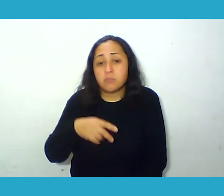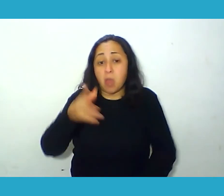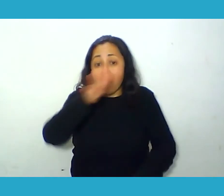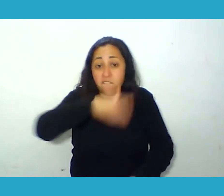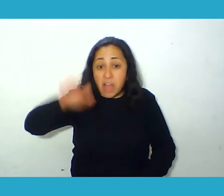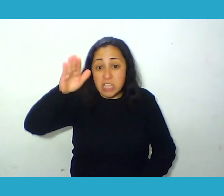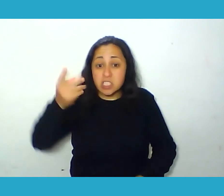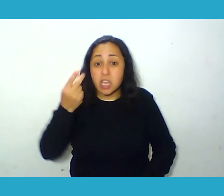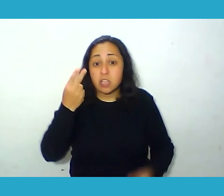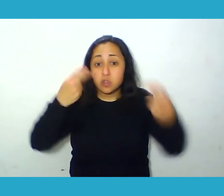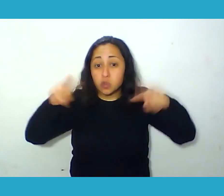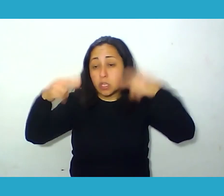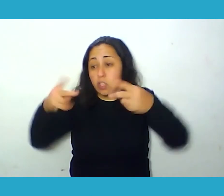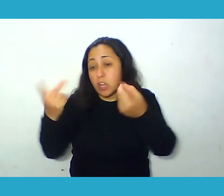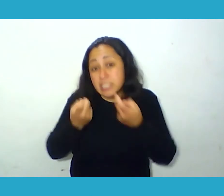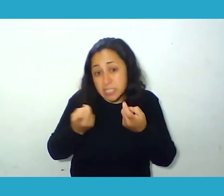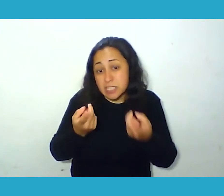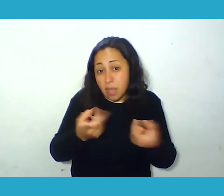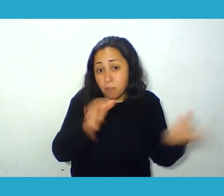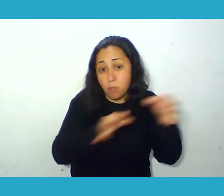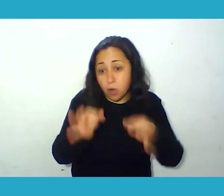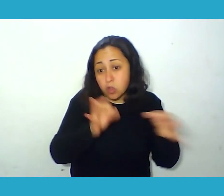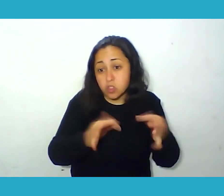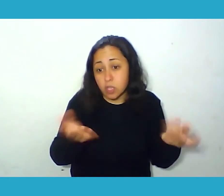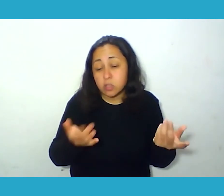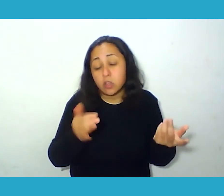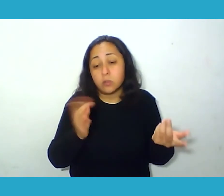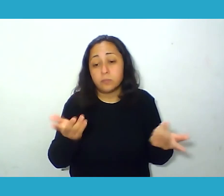necesario no resignar a este proyecto.